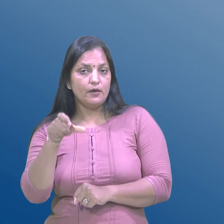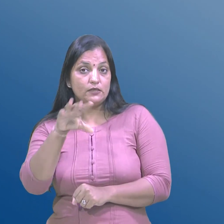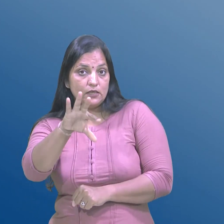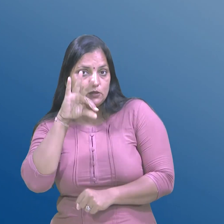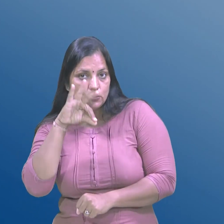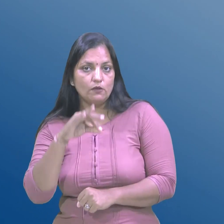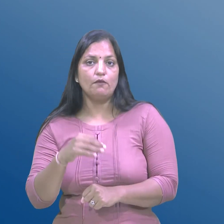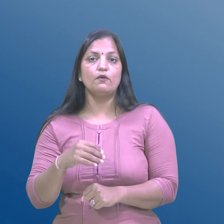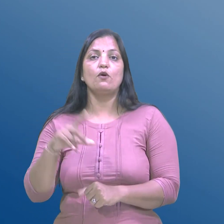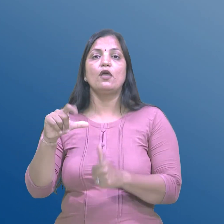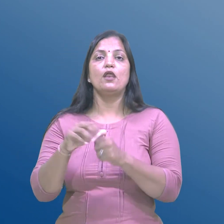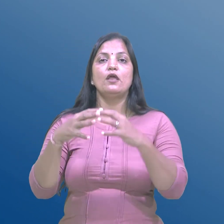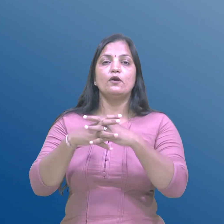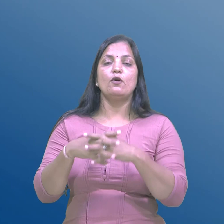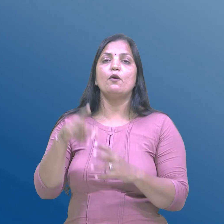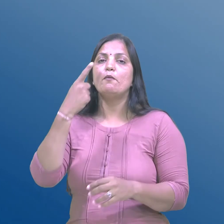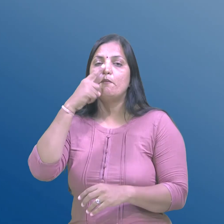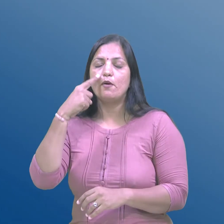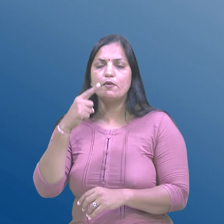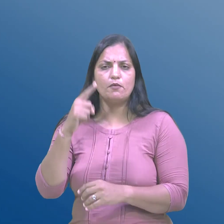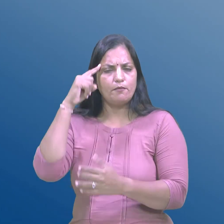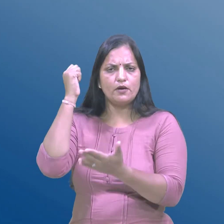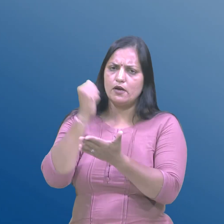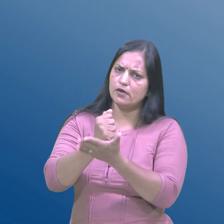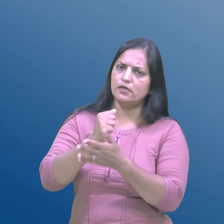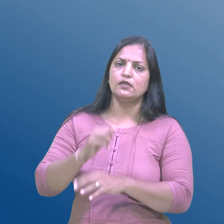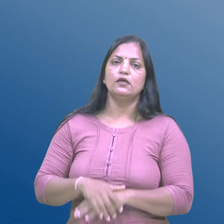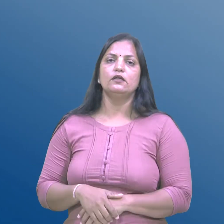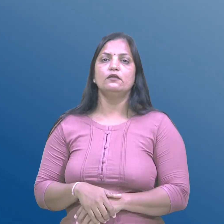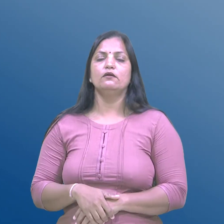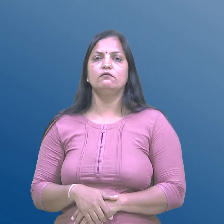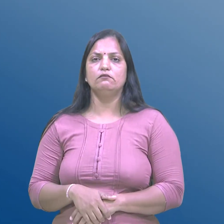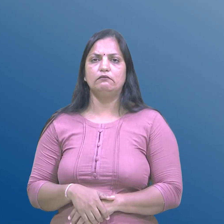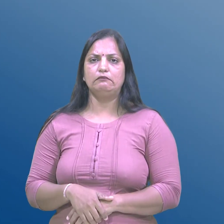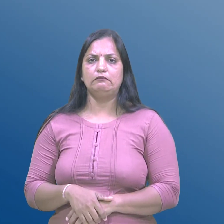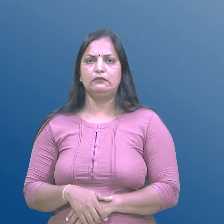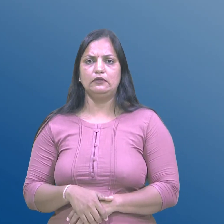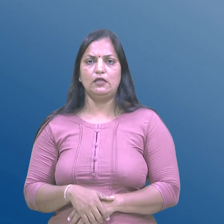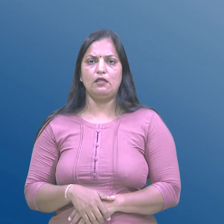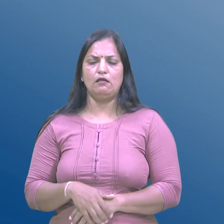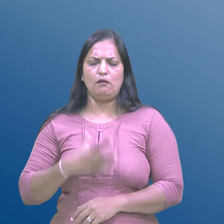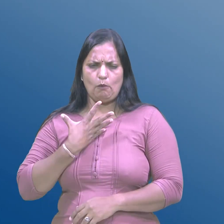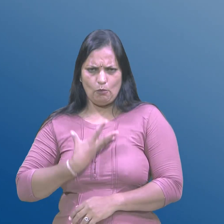કાયદેસરના વાલીના નિર્ણયથી નારાજ થયેલ